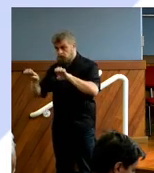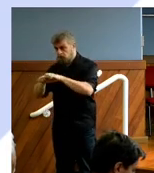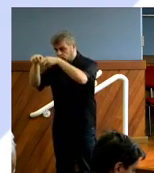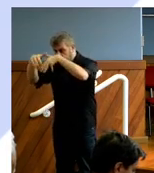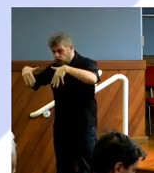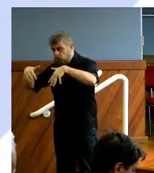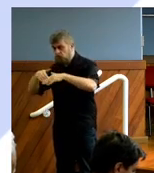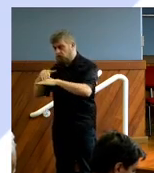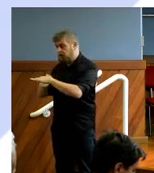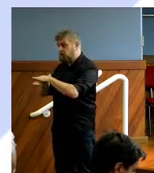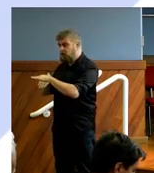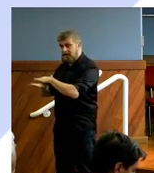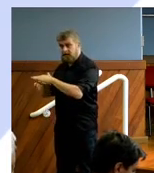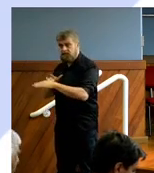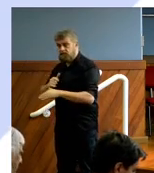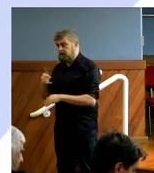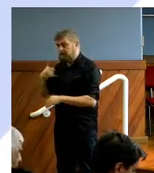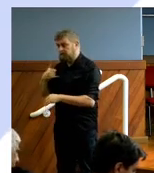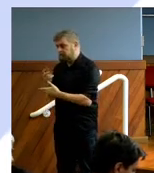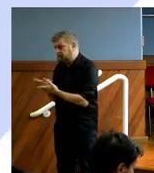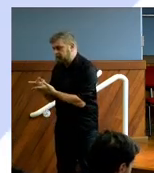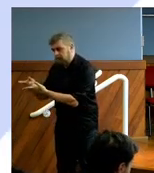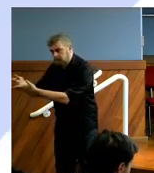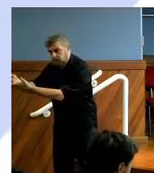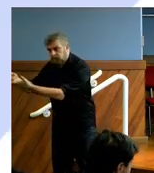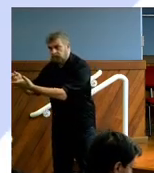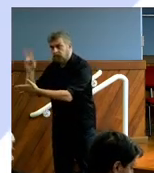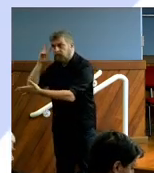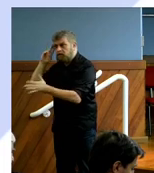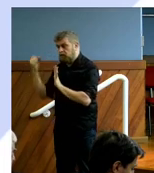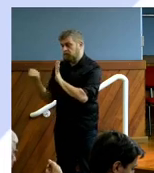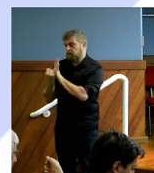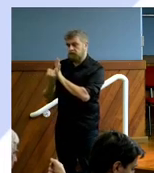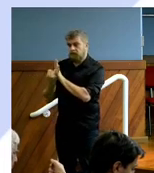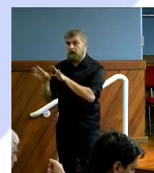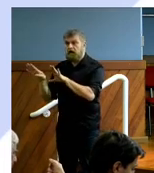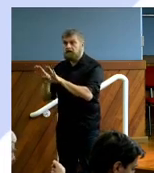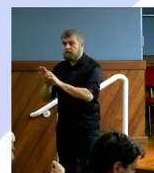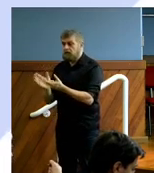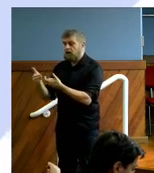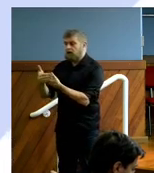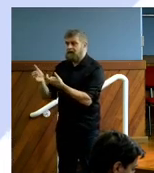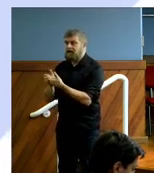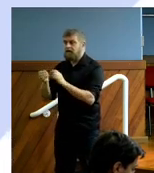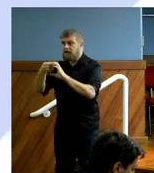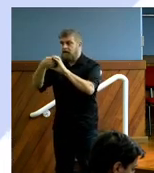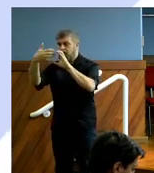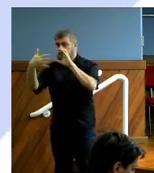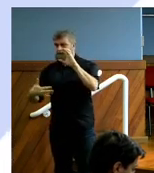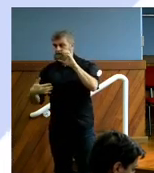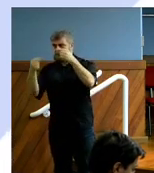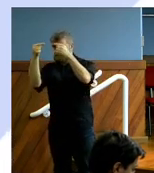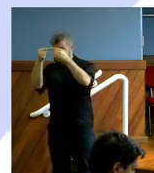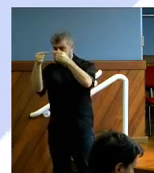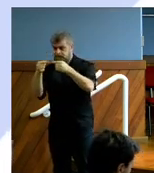organizacionais nos arquivos, em idade permanente, a idade histórica, ela também poderia ser chamada de classificação. Tá? É,